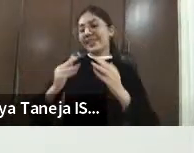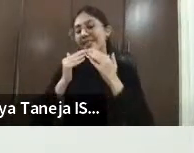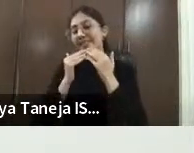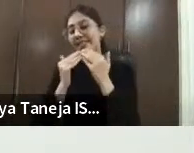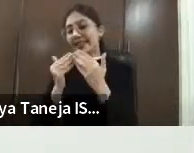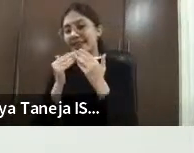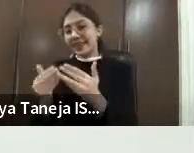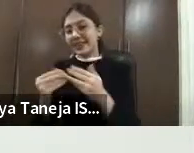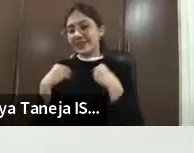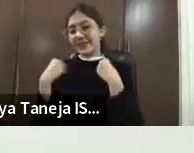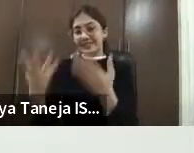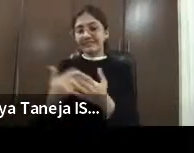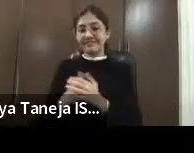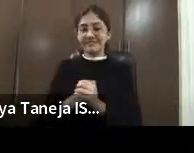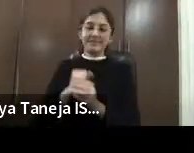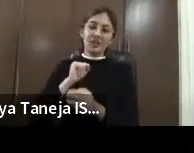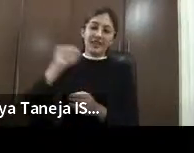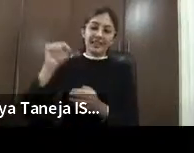हूँ। जय हिंद।